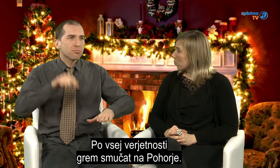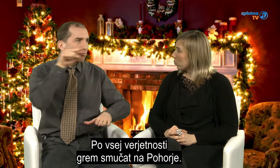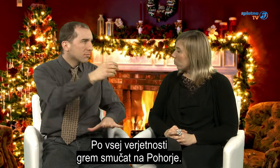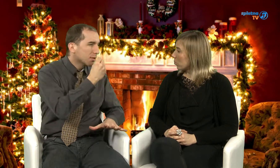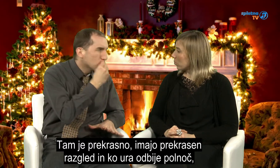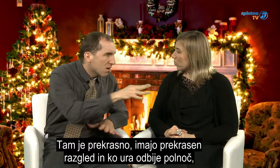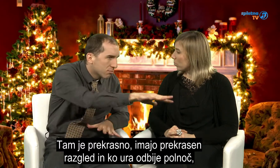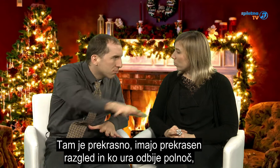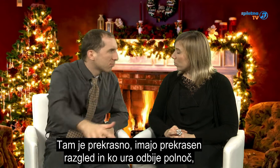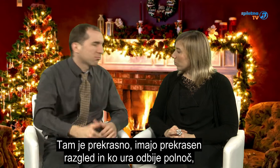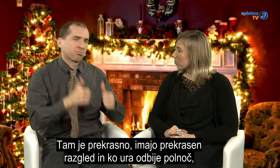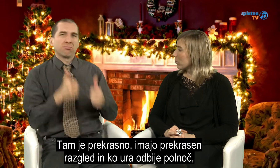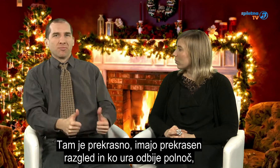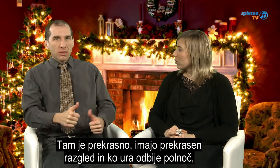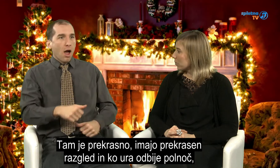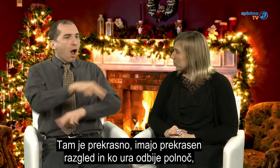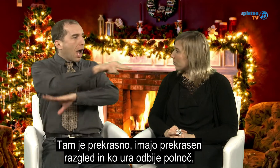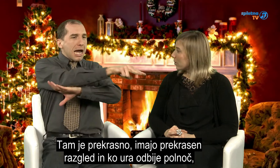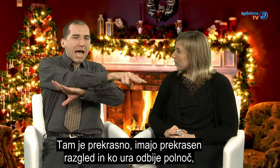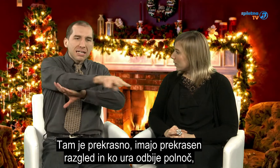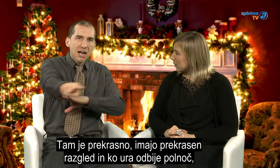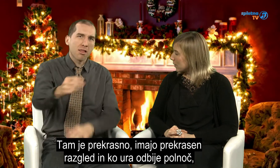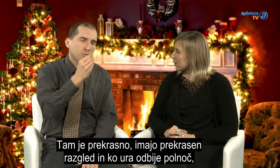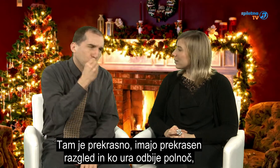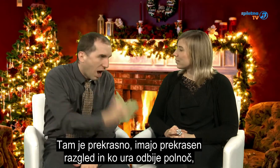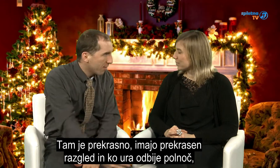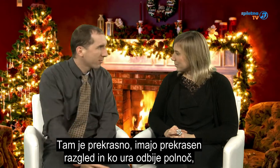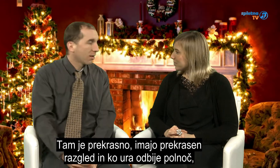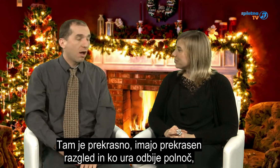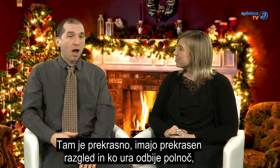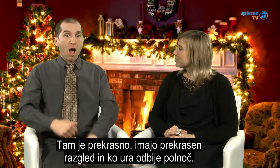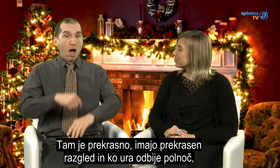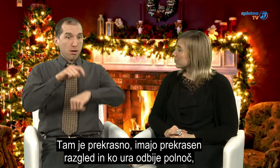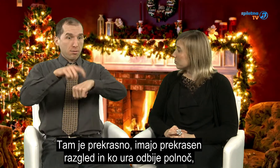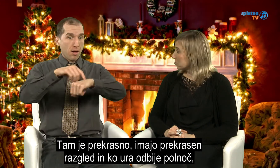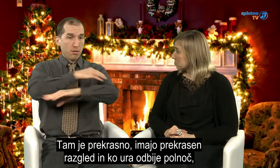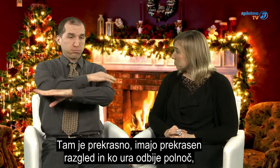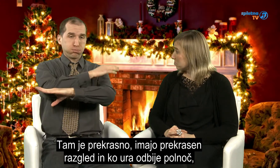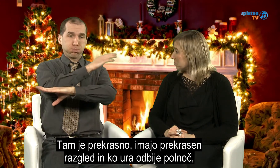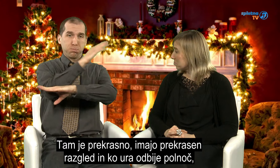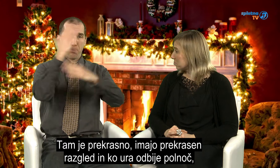Tam je prekrasno, imajo prekrasen razgled in ko ura odbije polnoč, na vrhu vidiš vse ognjemete v